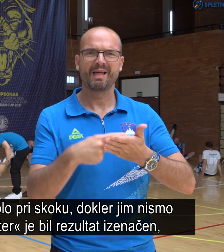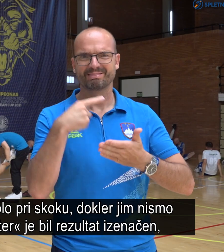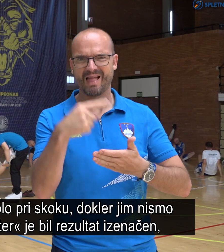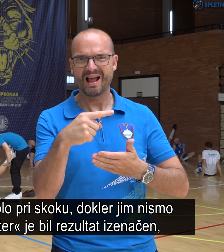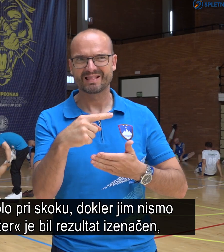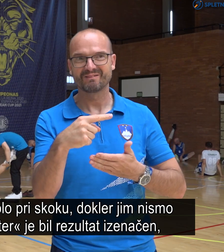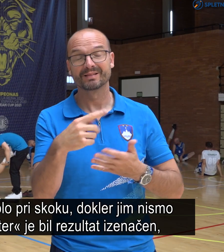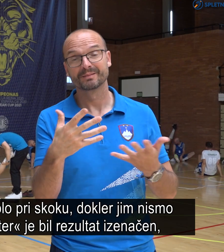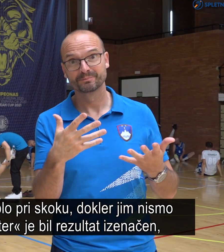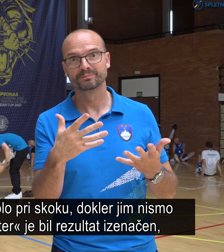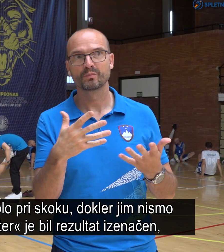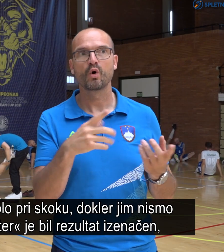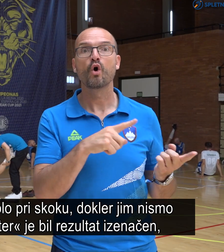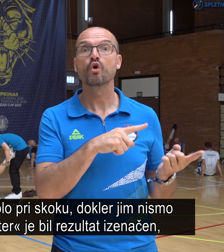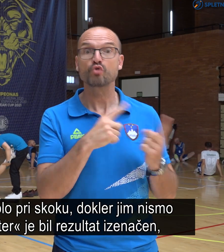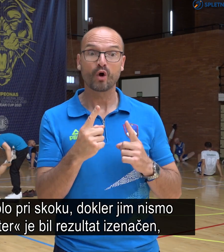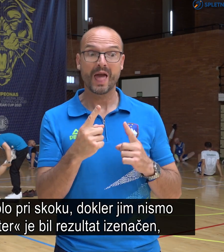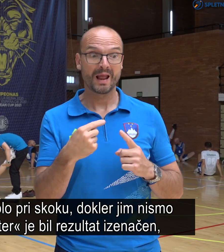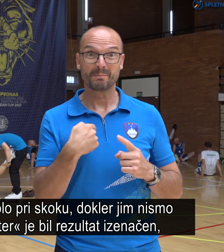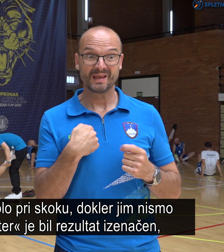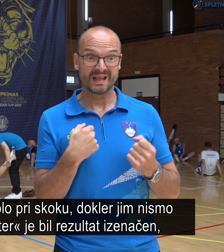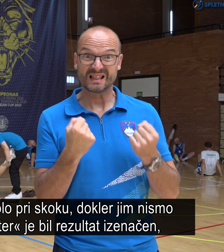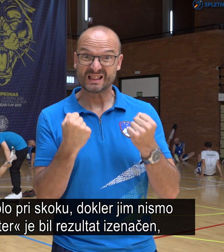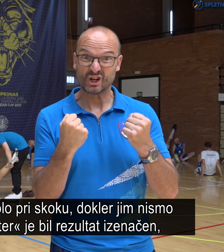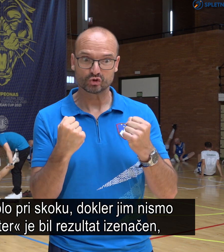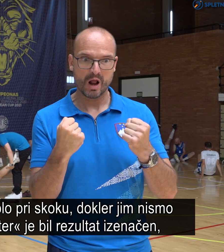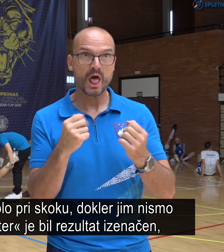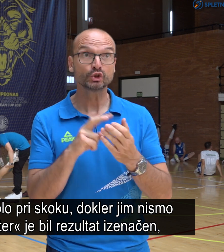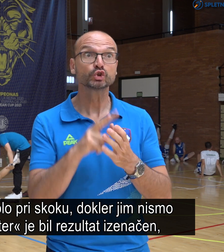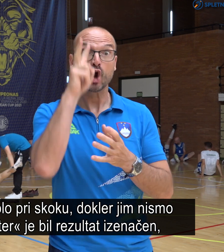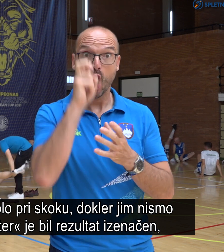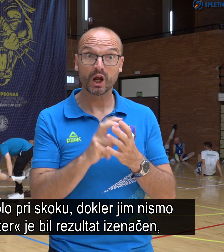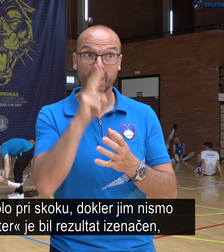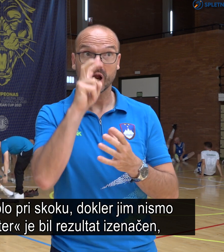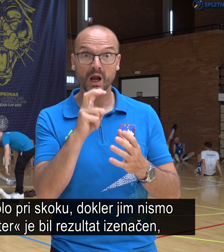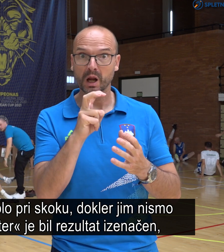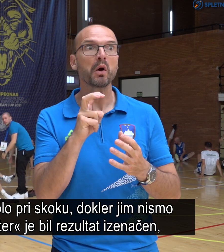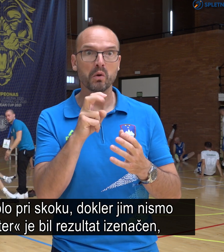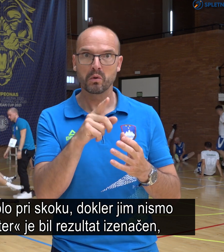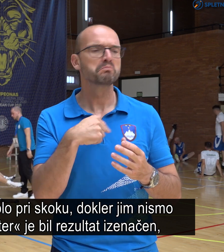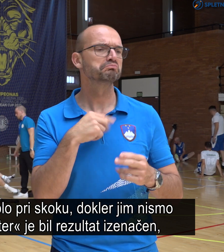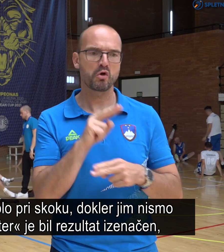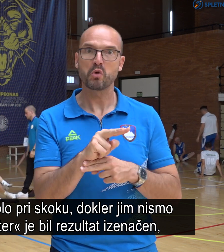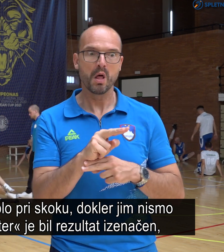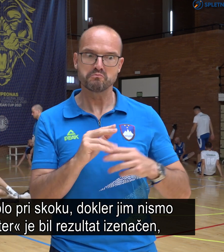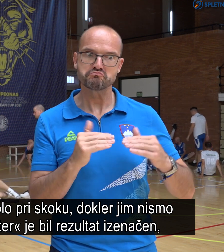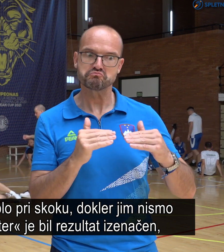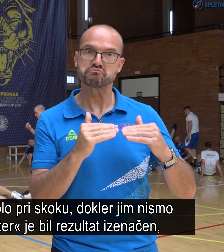dokler smo mi držali v skoku z njimi kontrolo, dokler jim nismo